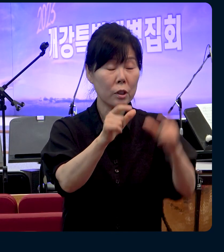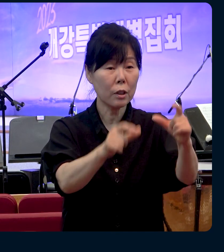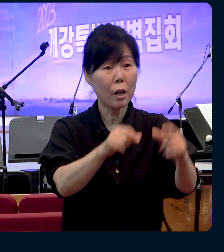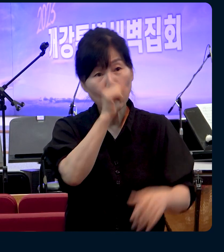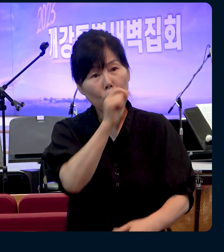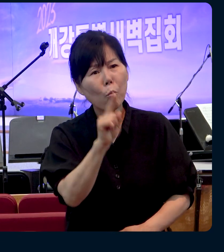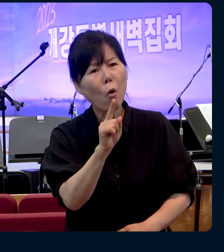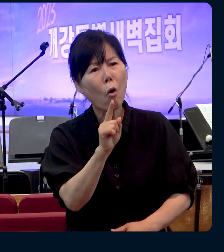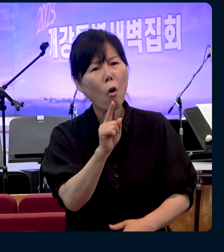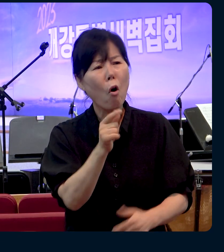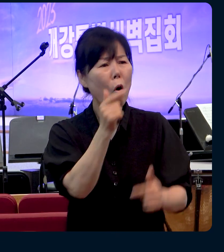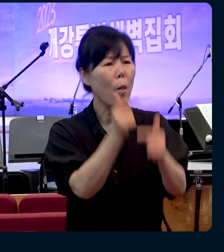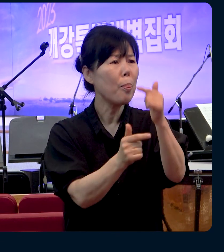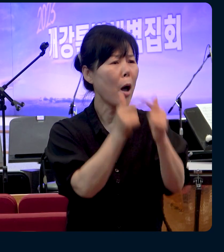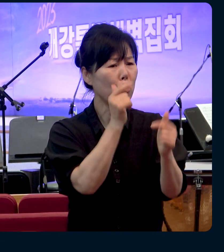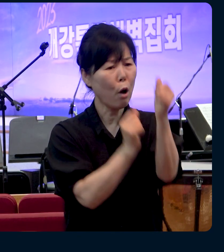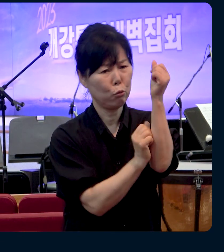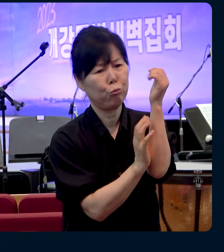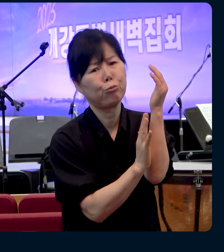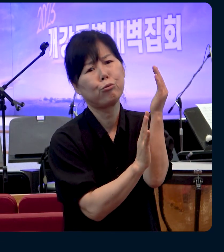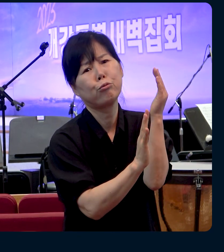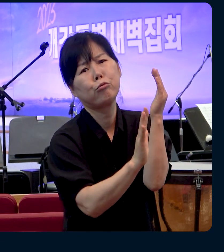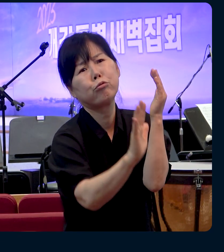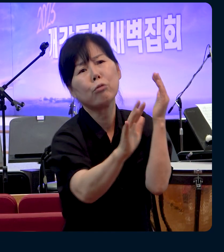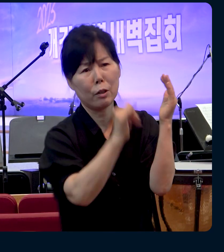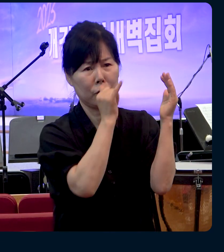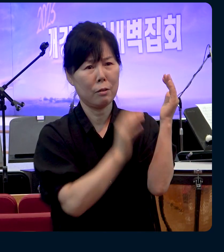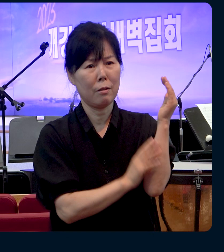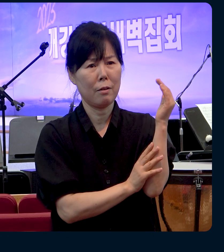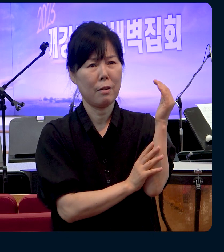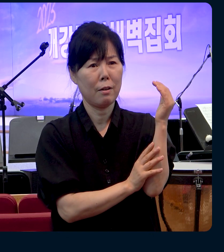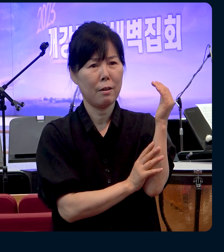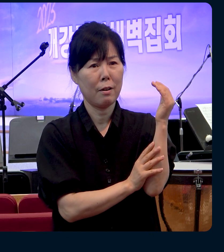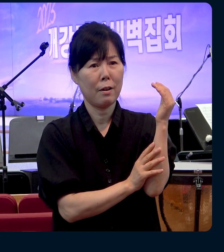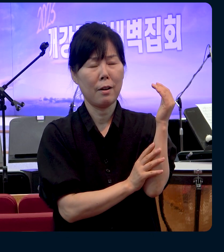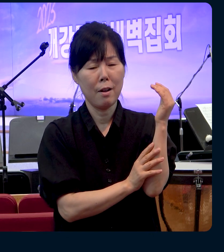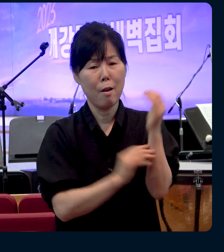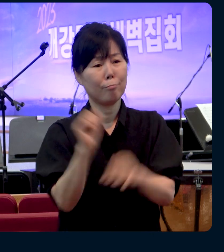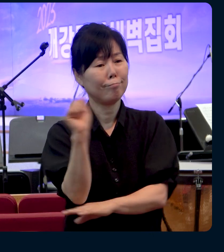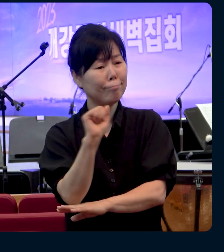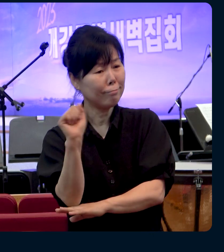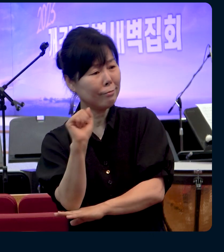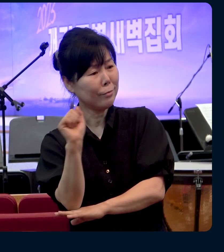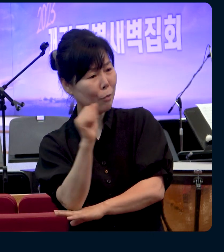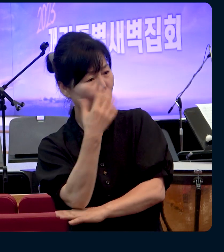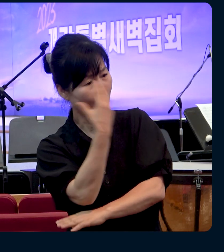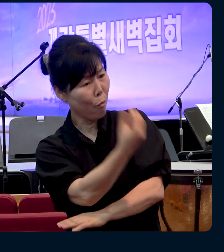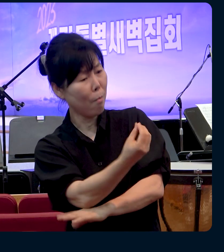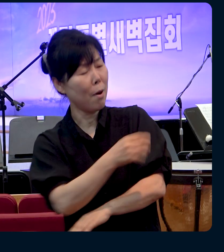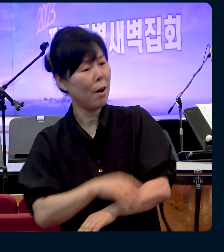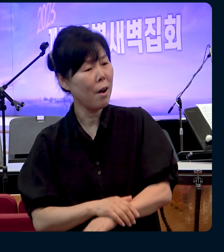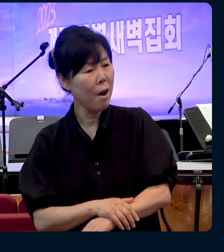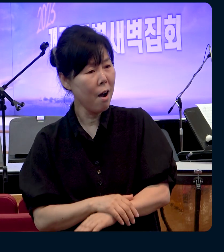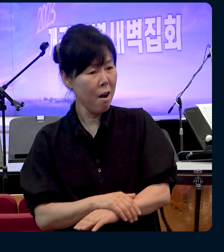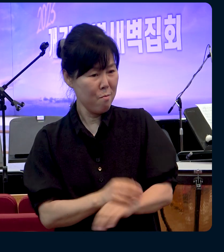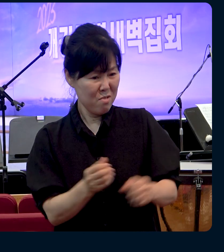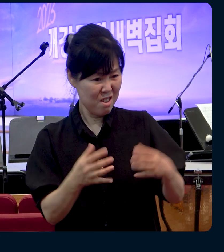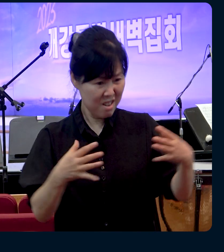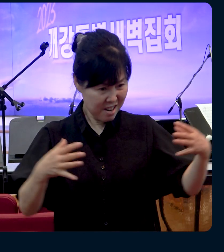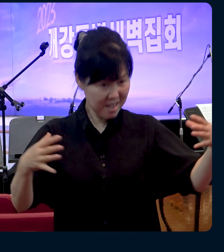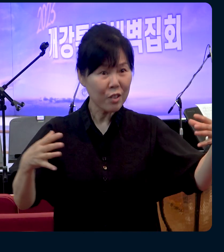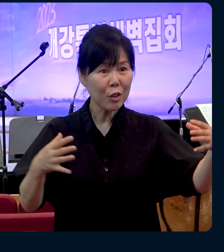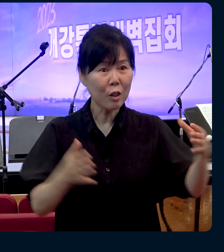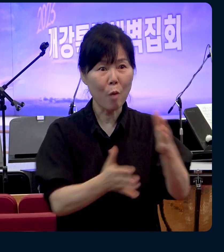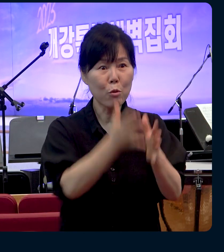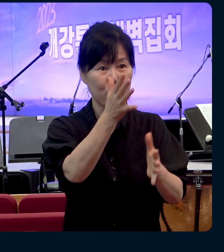뭐냐면 나무가 너무 좋아요. 그냥 지나가는 그냥 그 찻길 옆에도 보면 막 아름들이